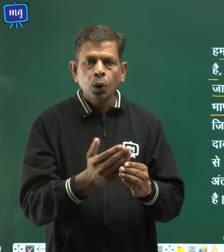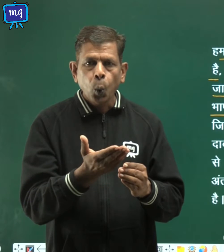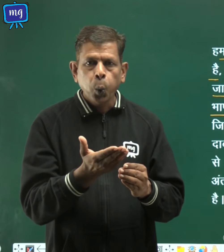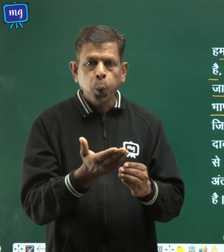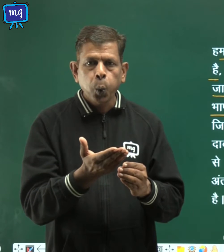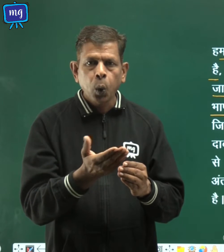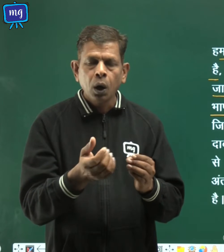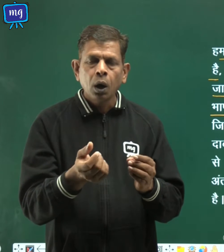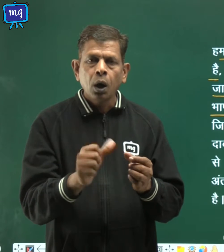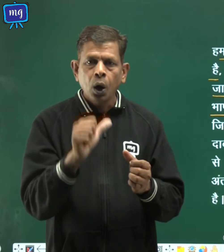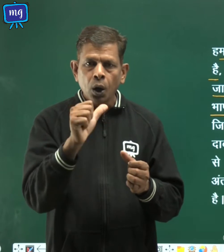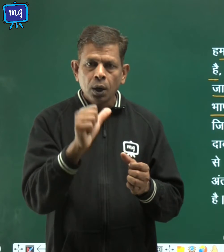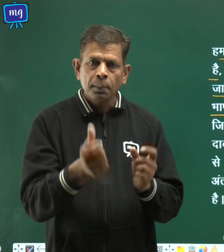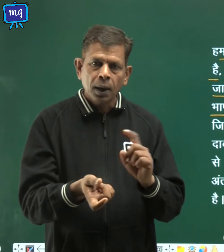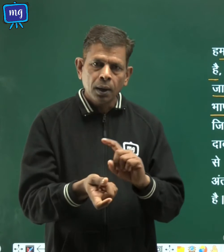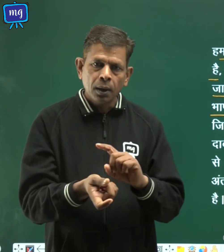जल में